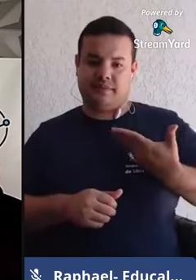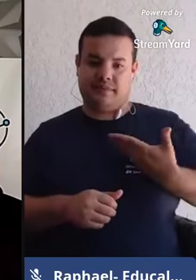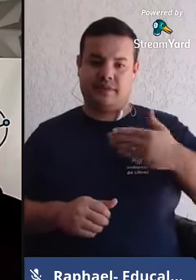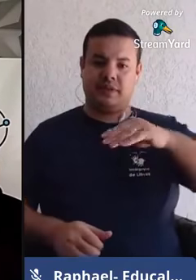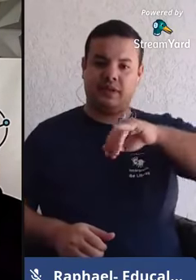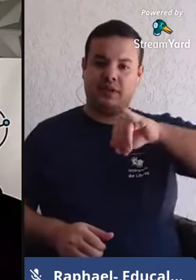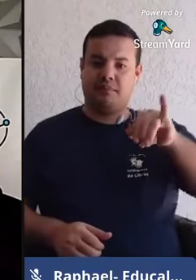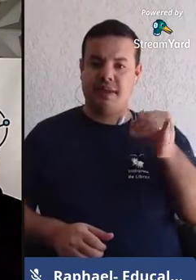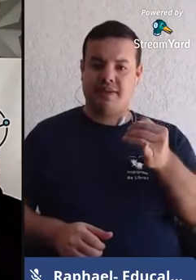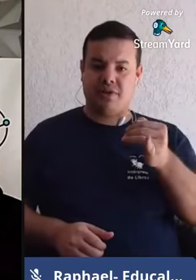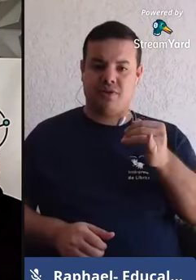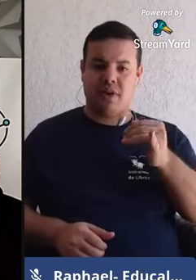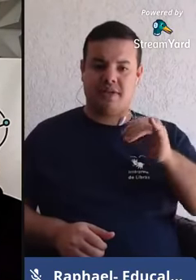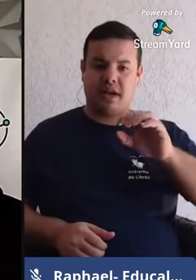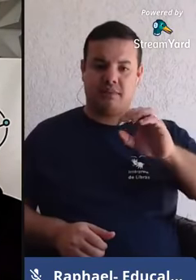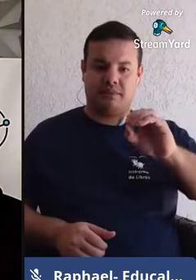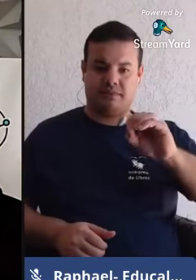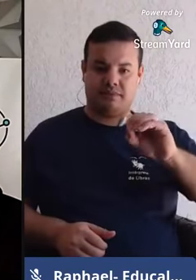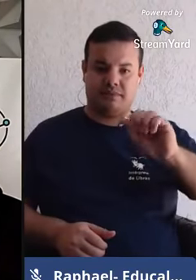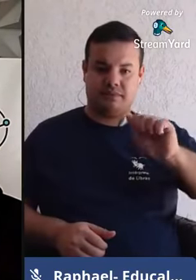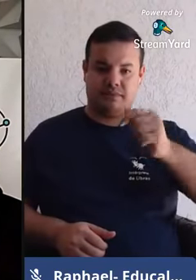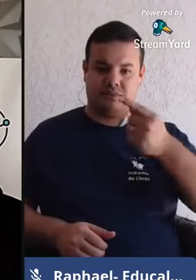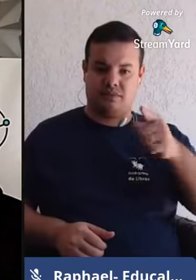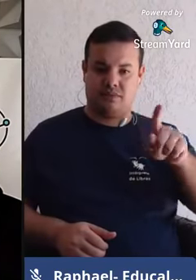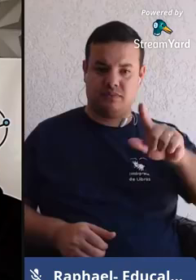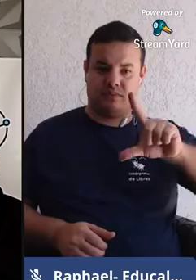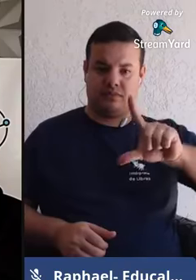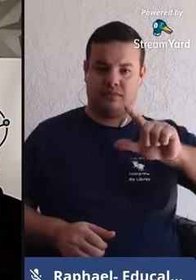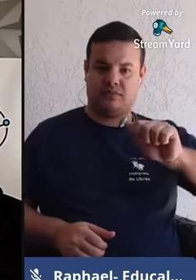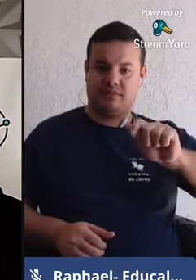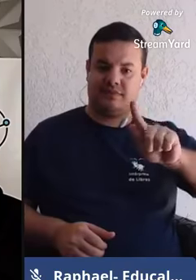gente. Sumiu o seu som para mim aqui. Hã?